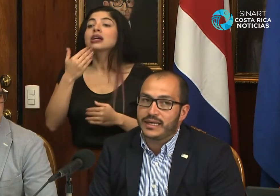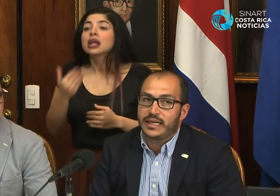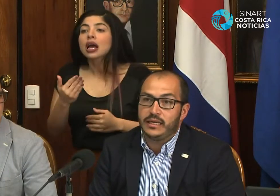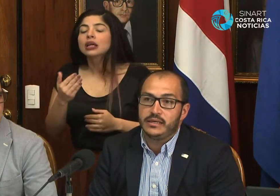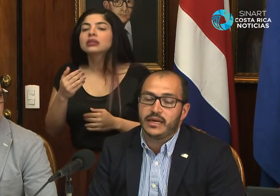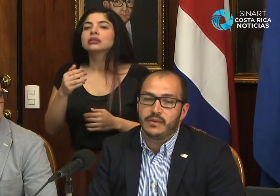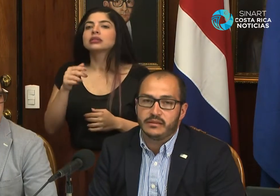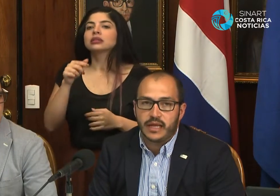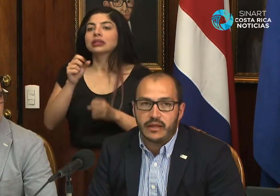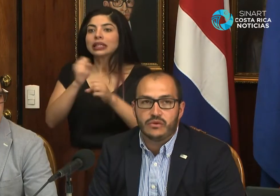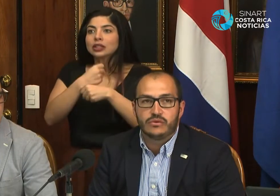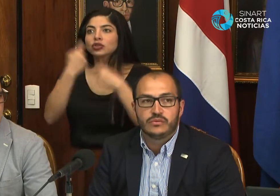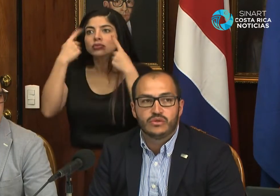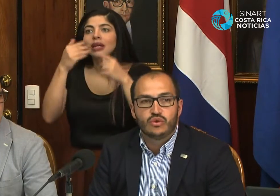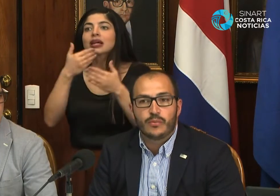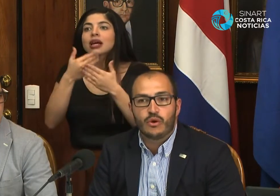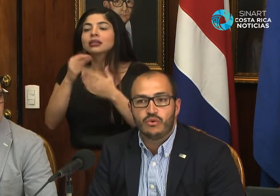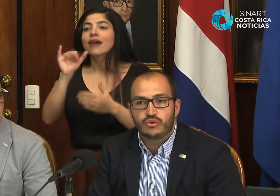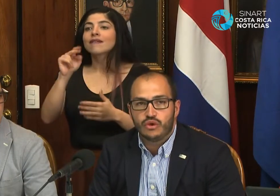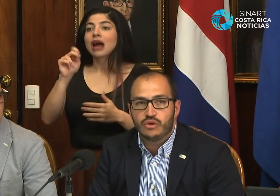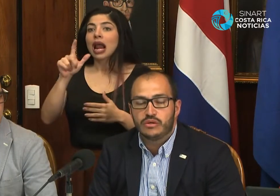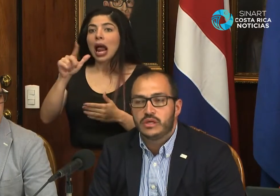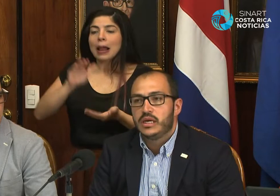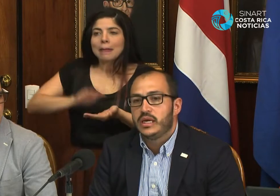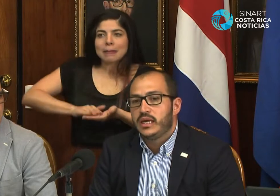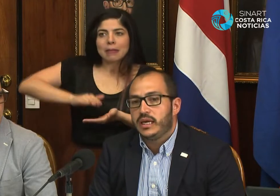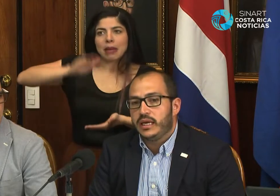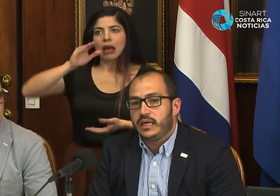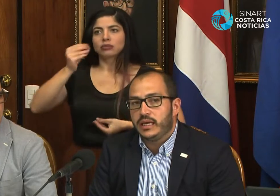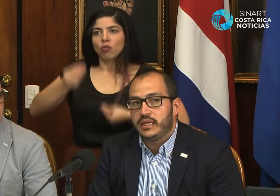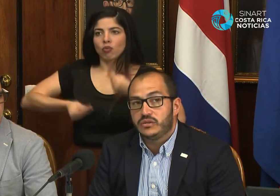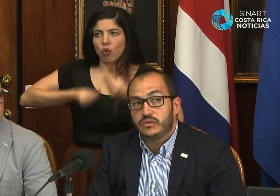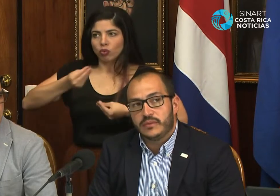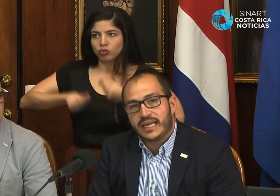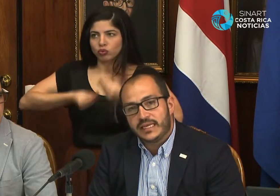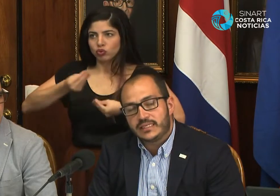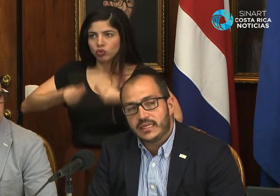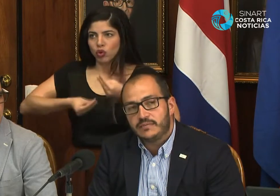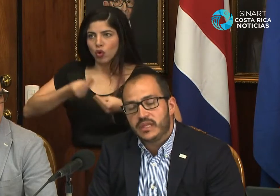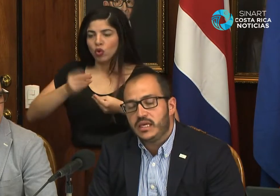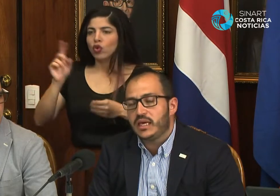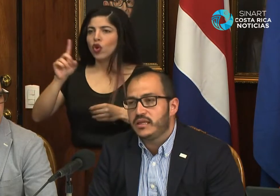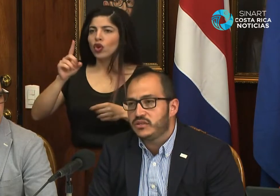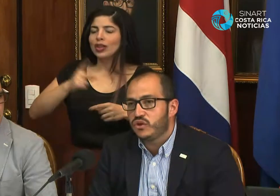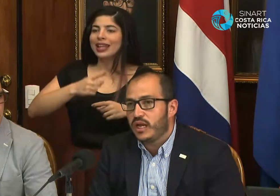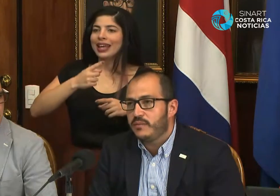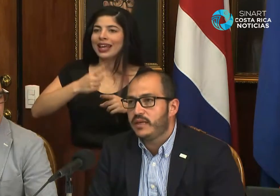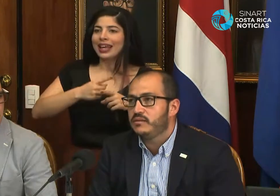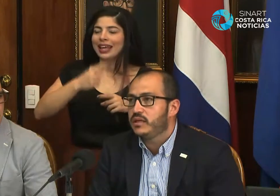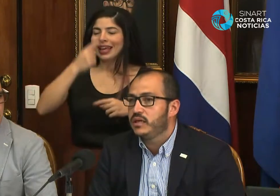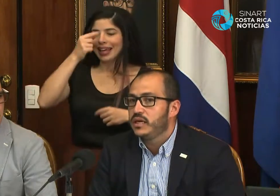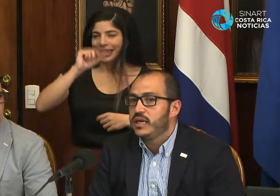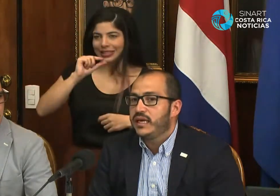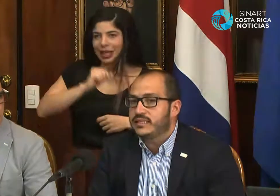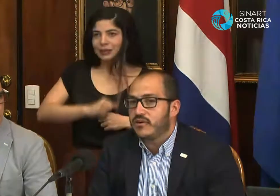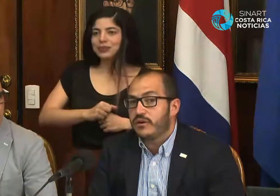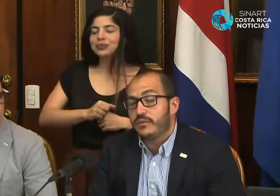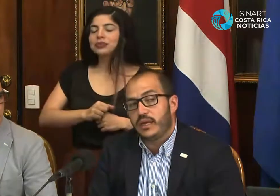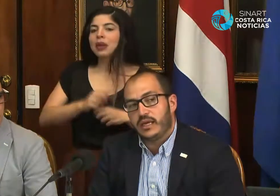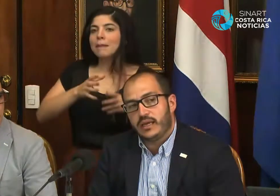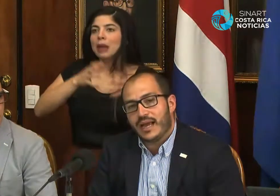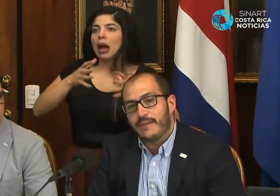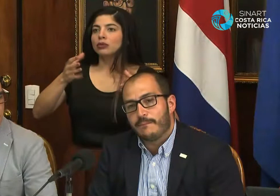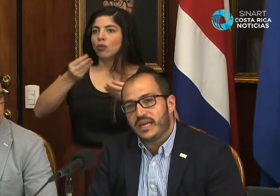ha incrementado su producción en Grecia y que adicionalmente